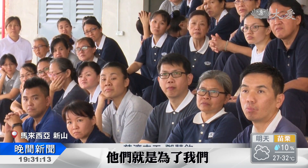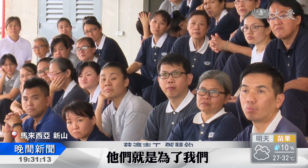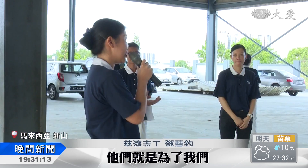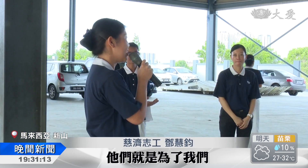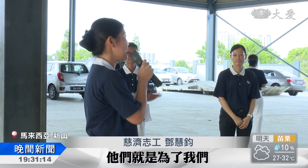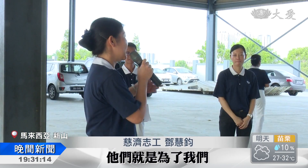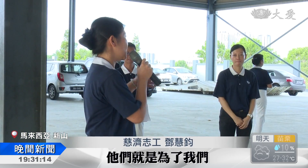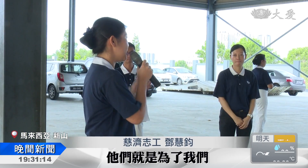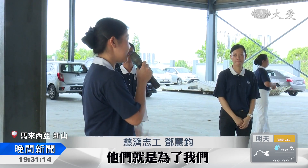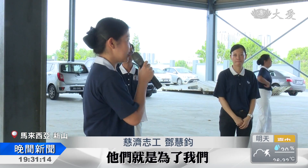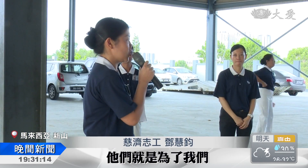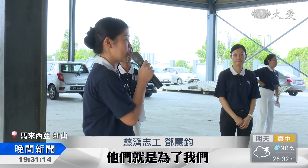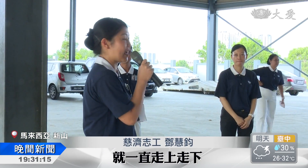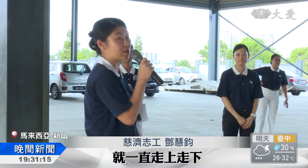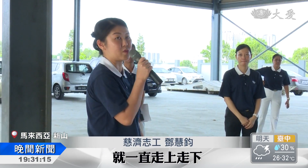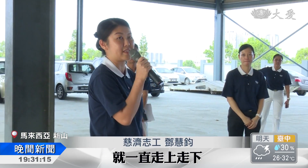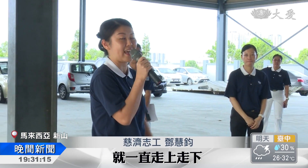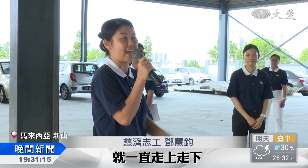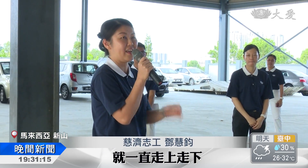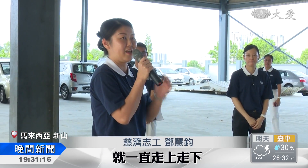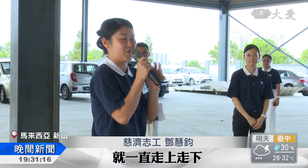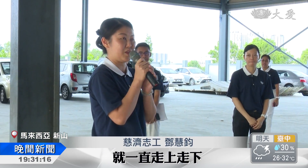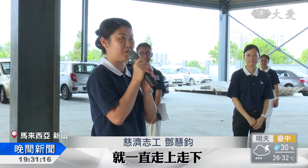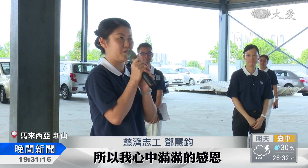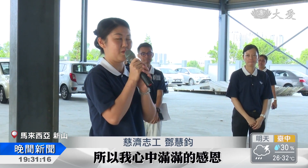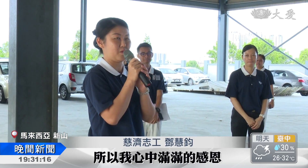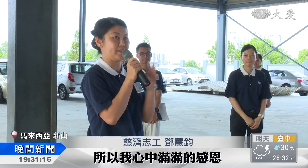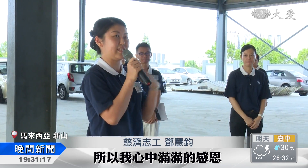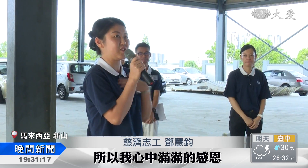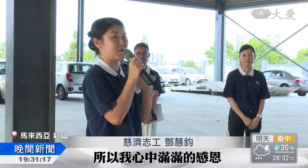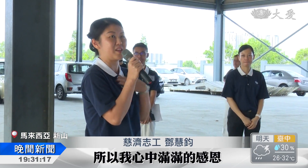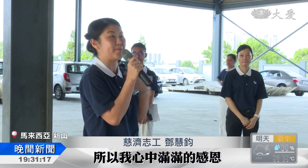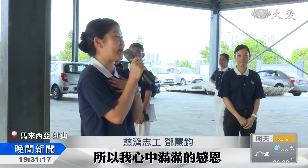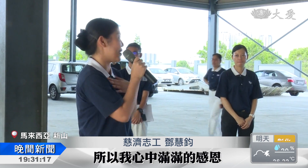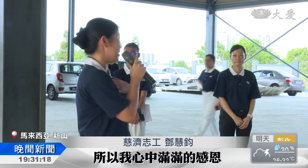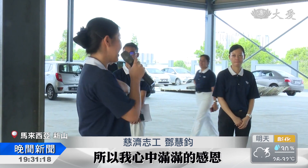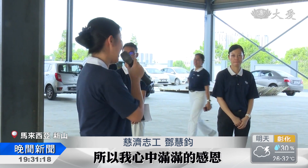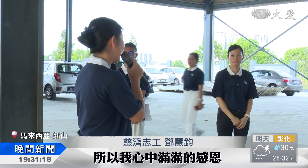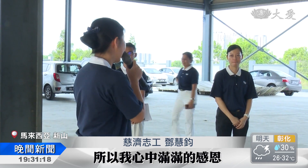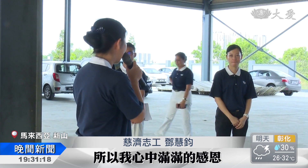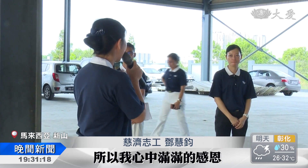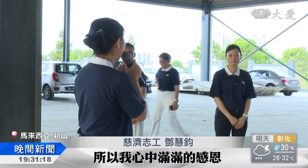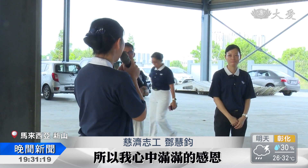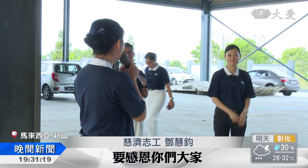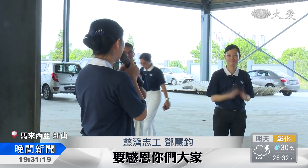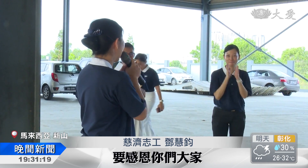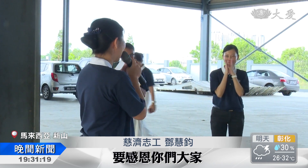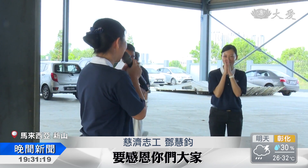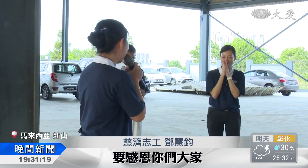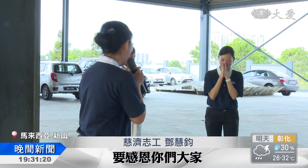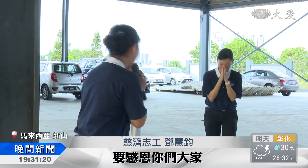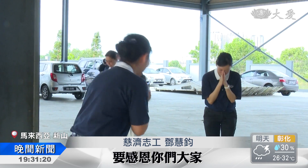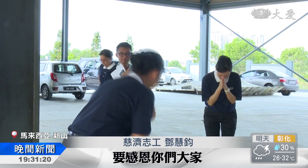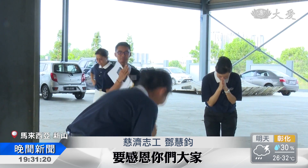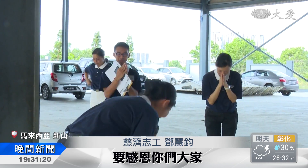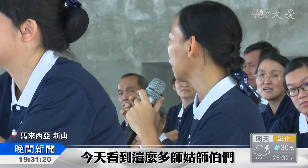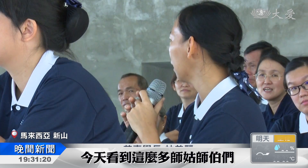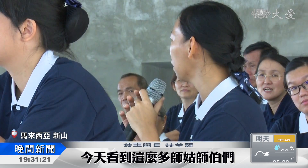我們就一直走上走下所以我心中的滿滿的感恩要養得你們大家今天看到